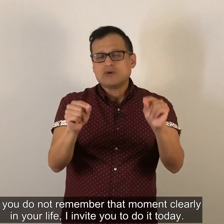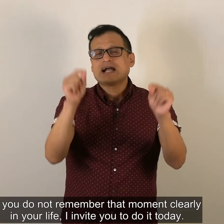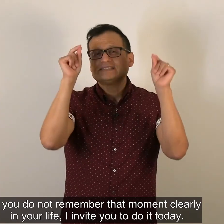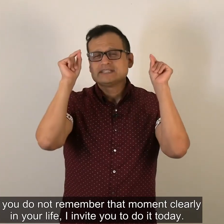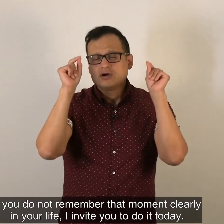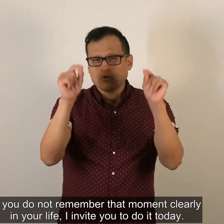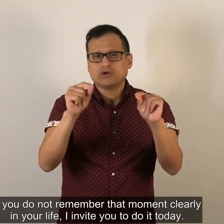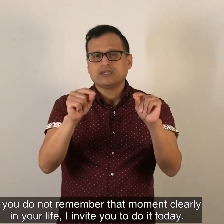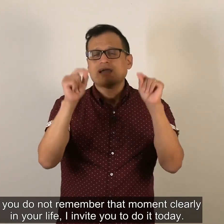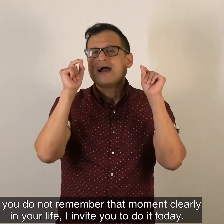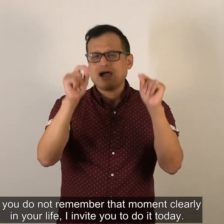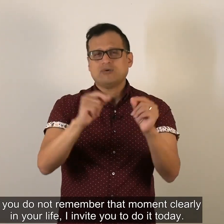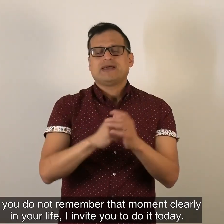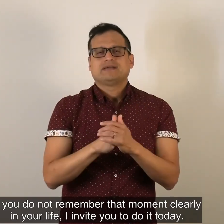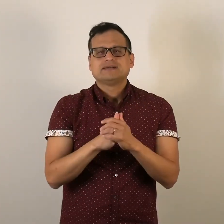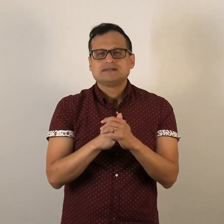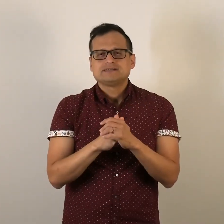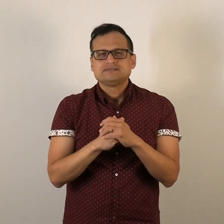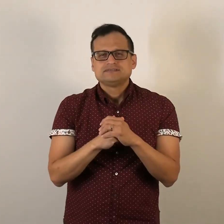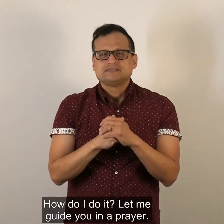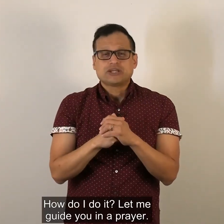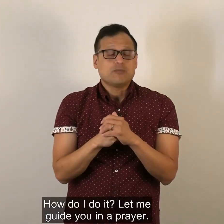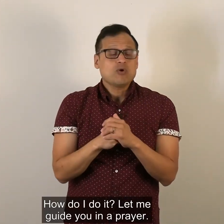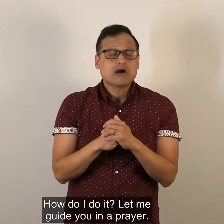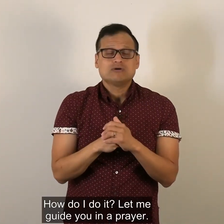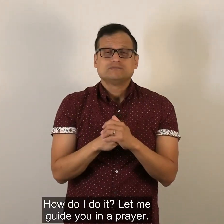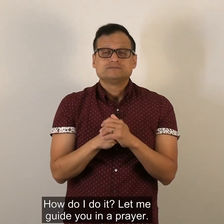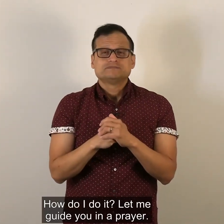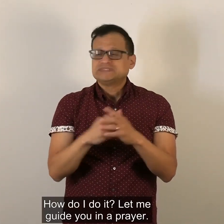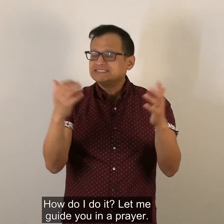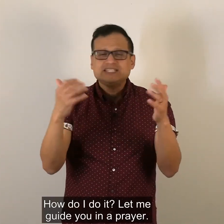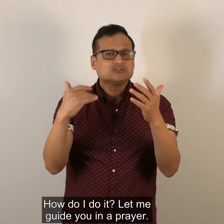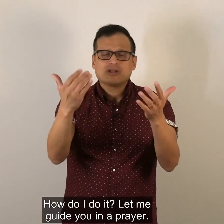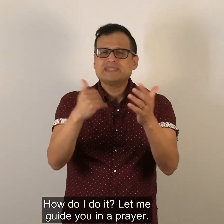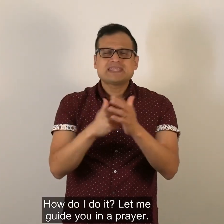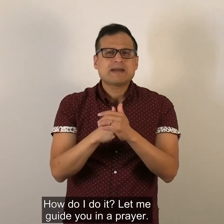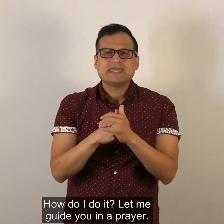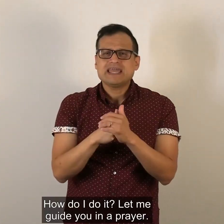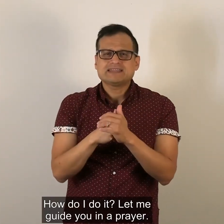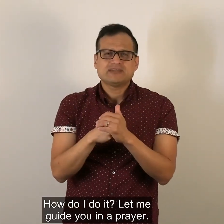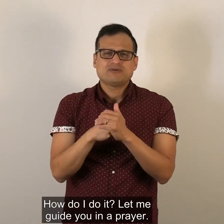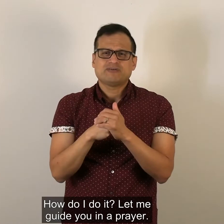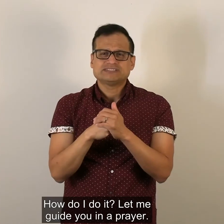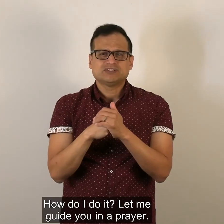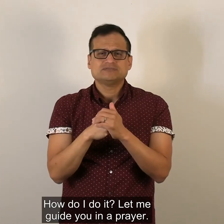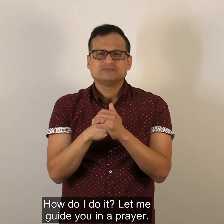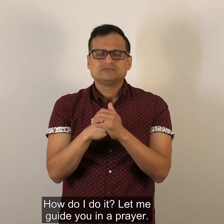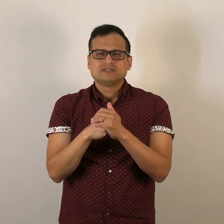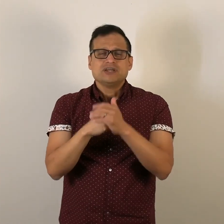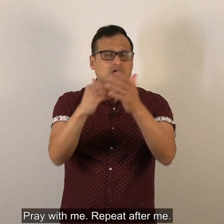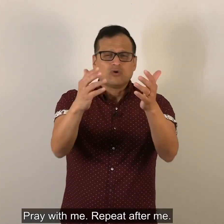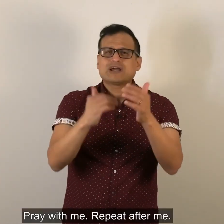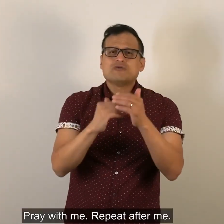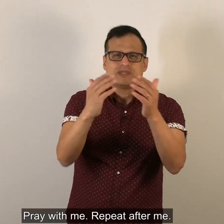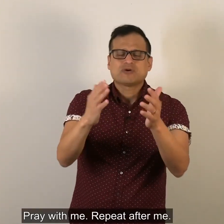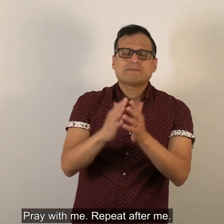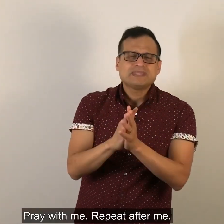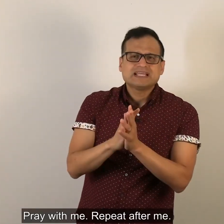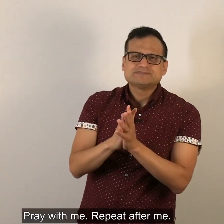hagas hoy, ahora. ¿Y cómo lo hago? Sencillo, solamente déjame guiarte en una oración. Ora conmigo, repite después